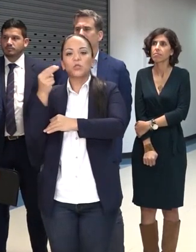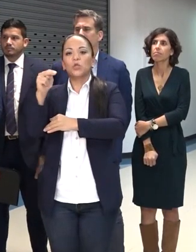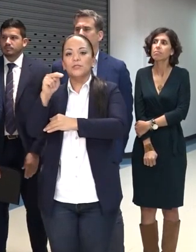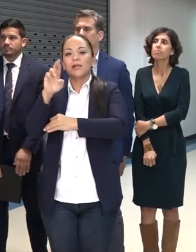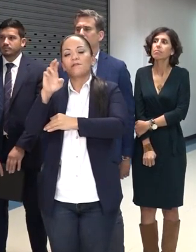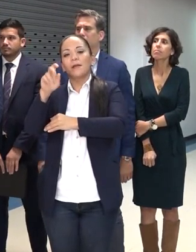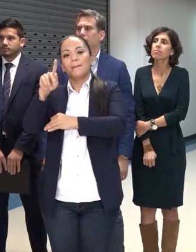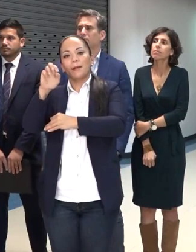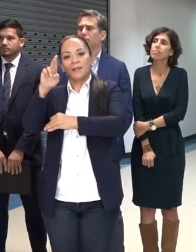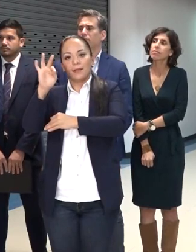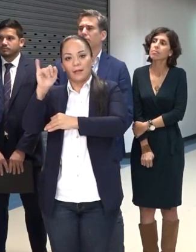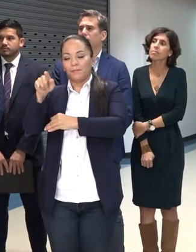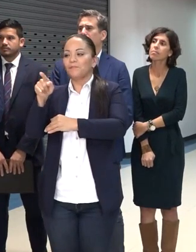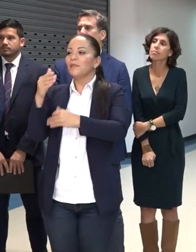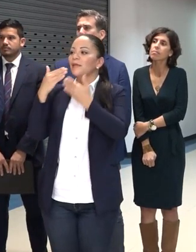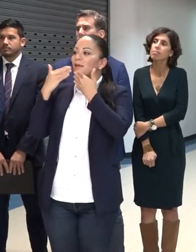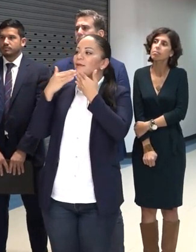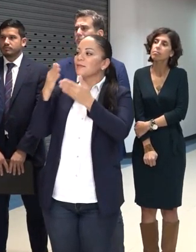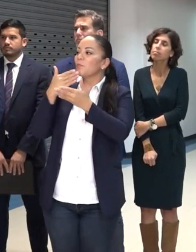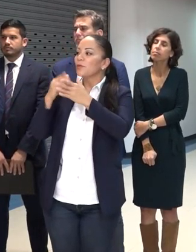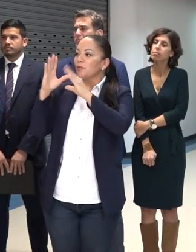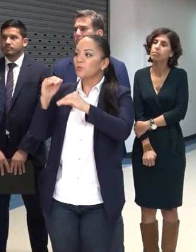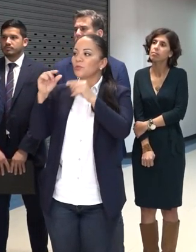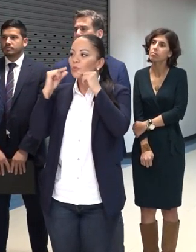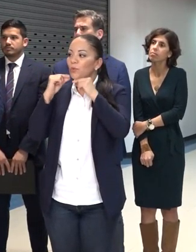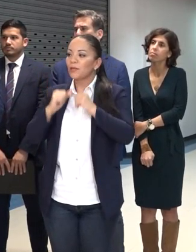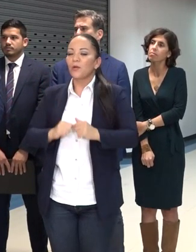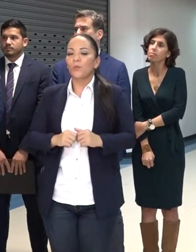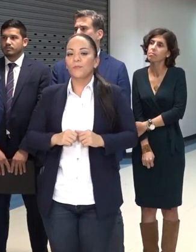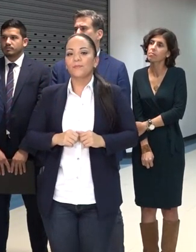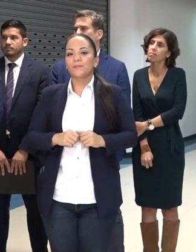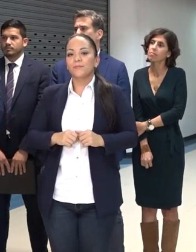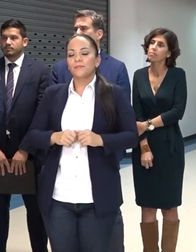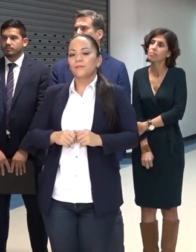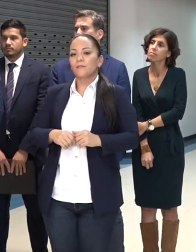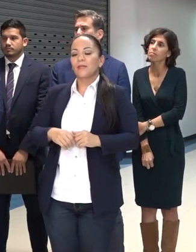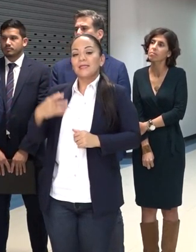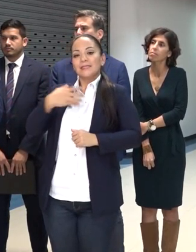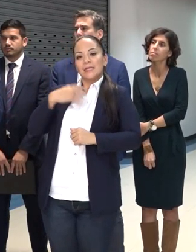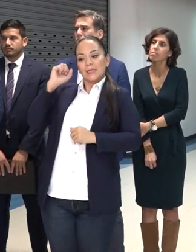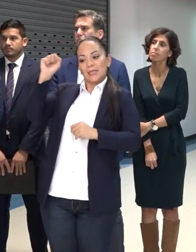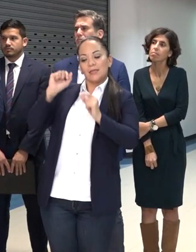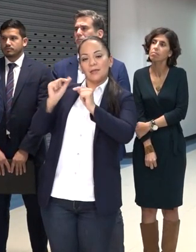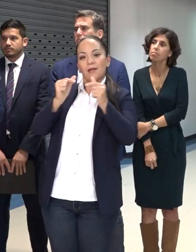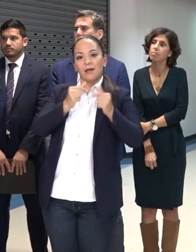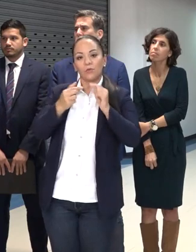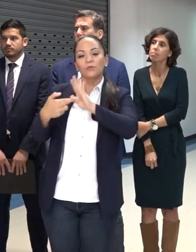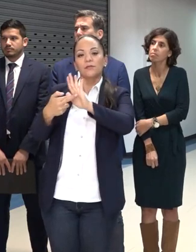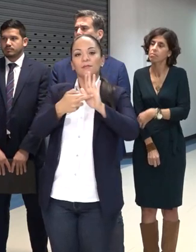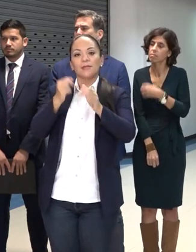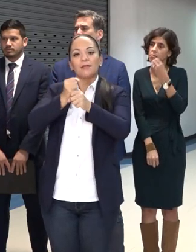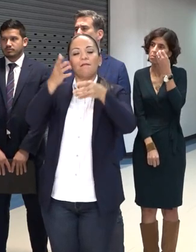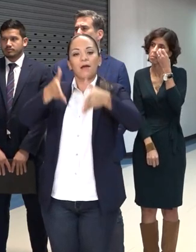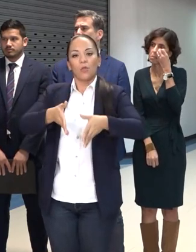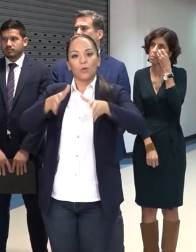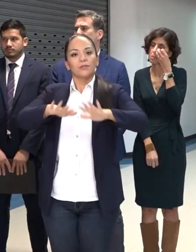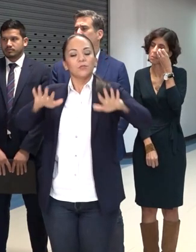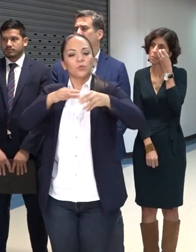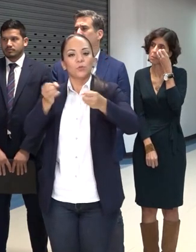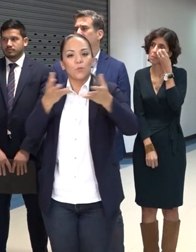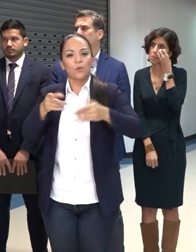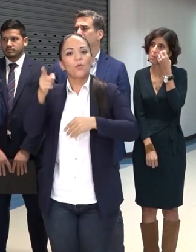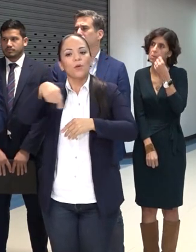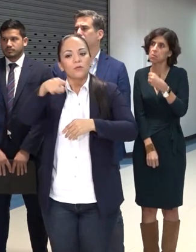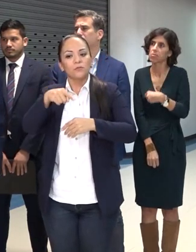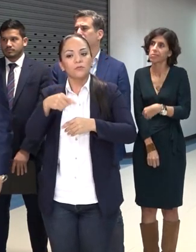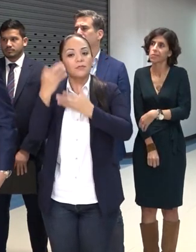Repretel. Gracias, buenas noches, don Rodrigo, buenas noches. Los sindicatos que representan a los trabajadores del sector público tienen la esperanza de